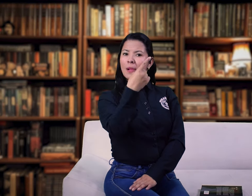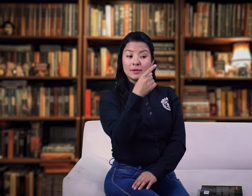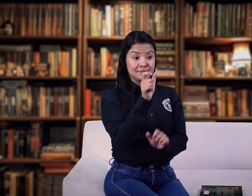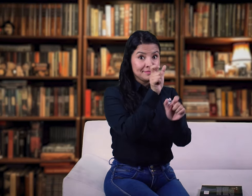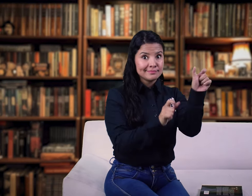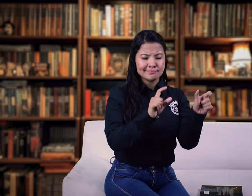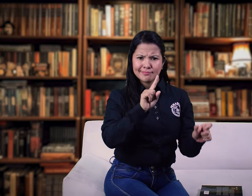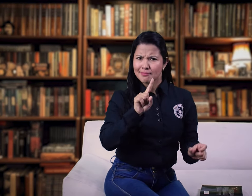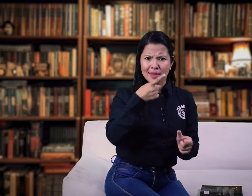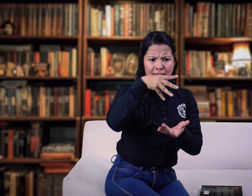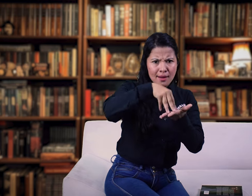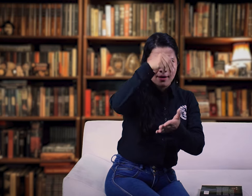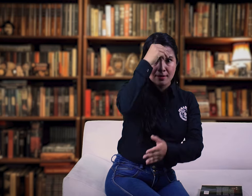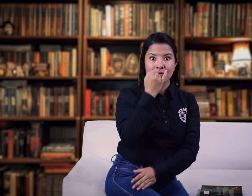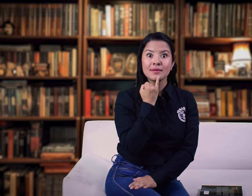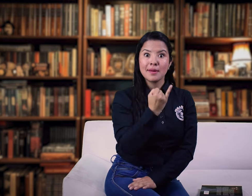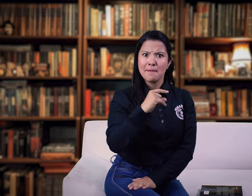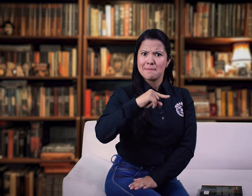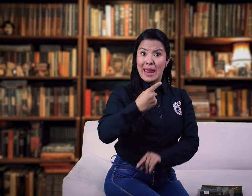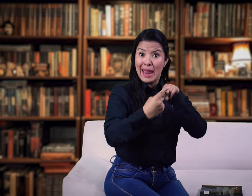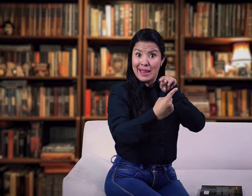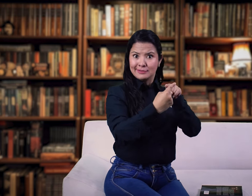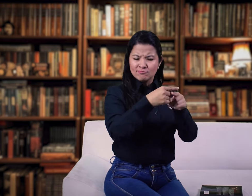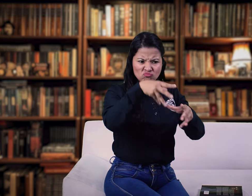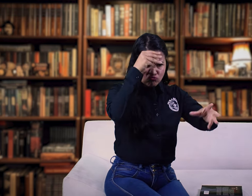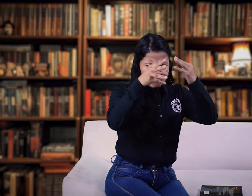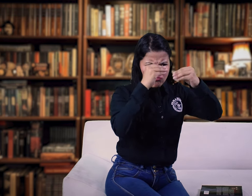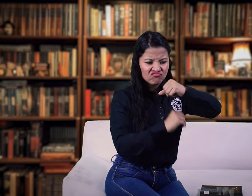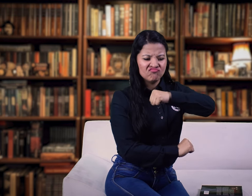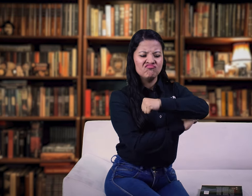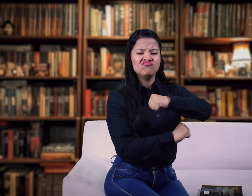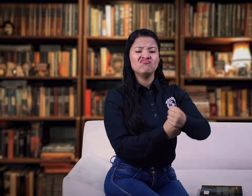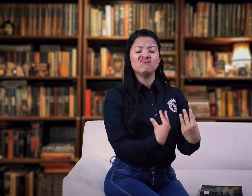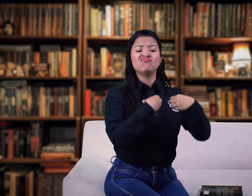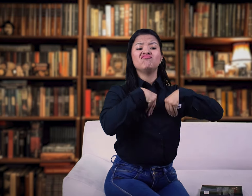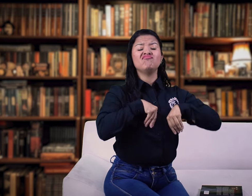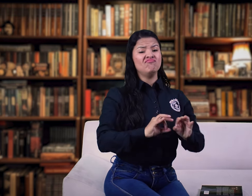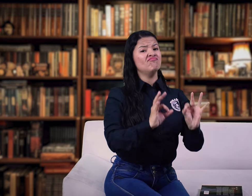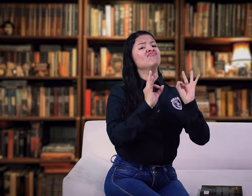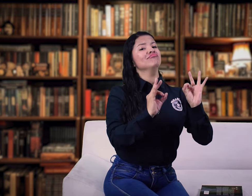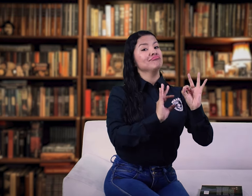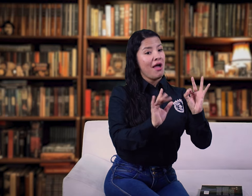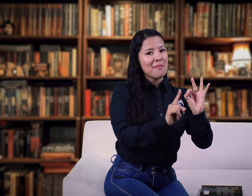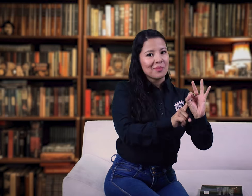Para aprender una segunda lengua es necesario fortalecer antes la primera lengua.